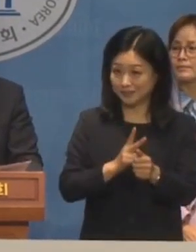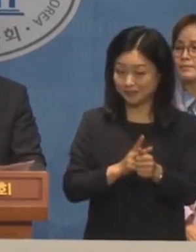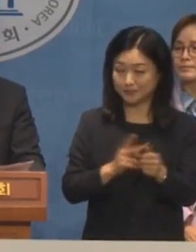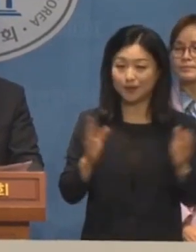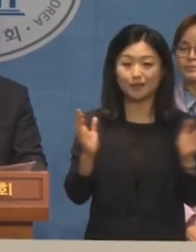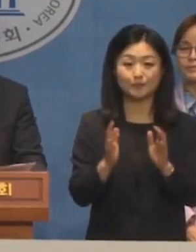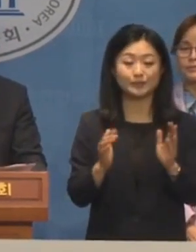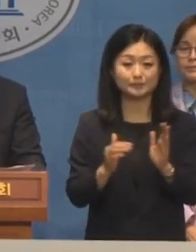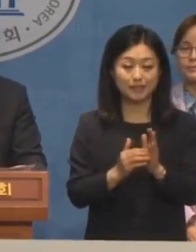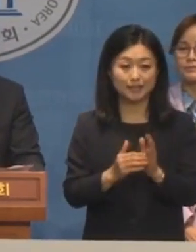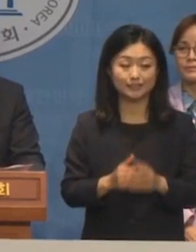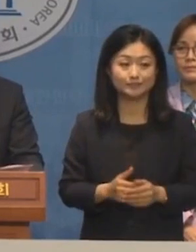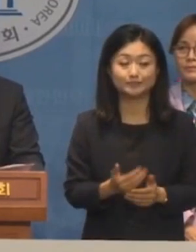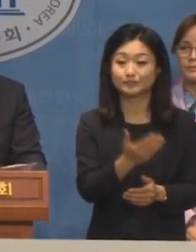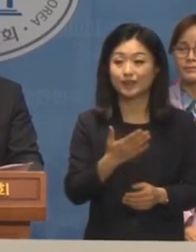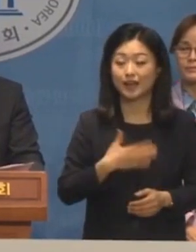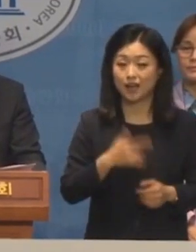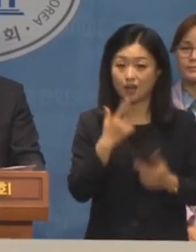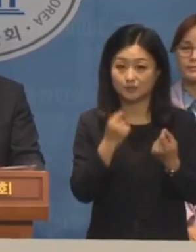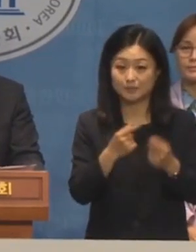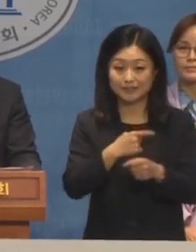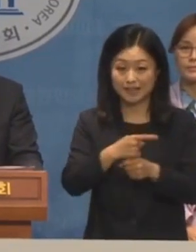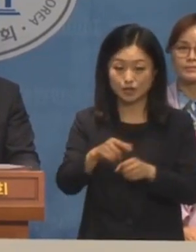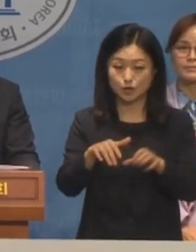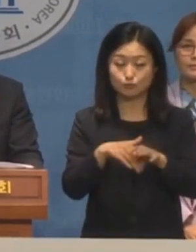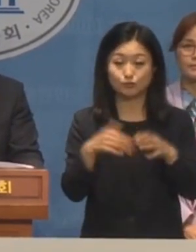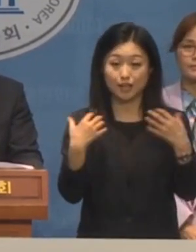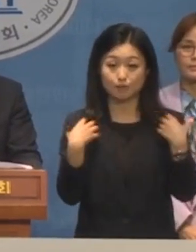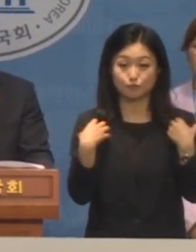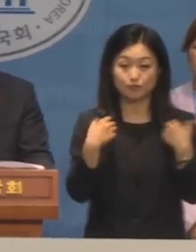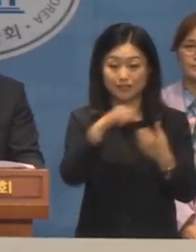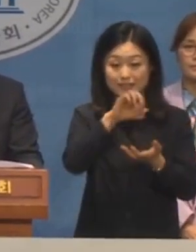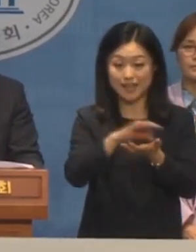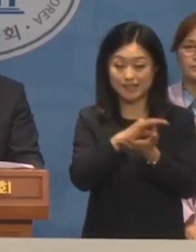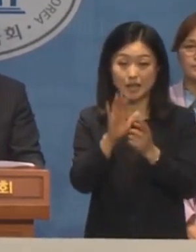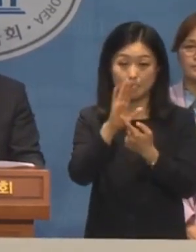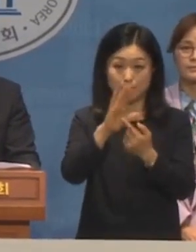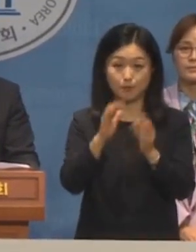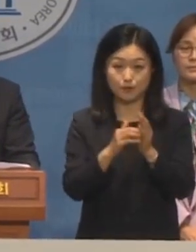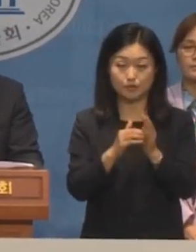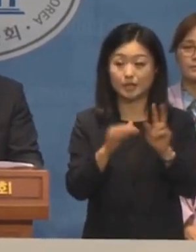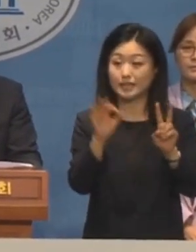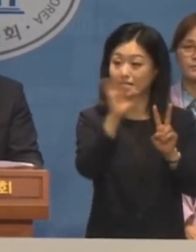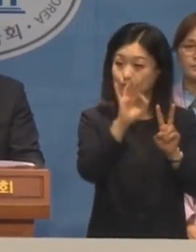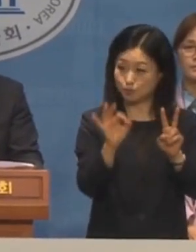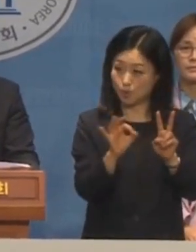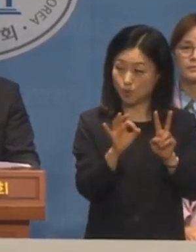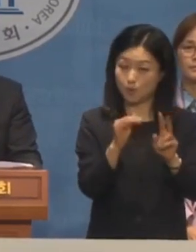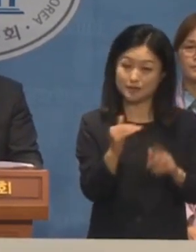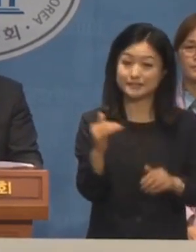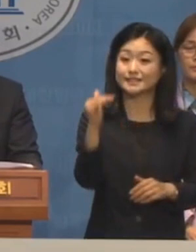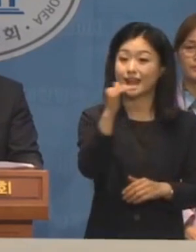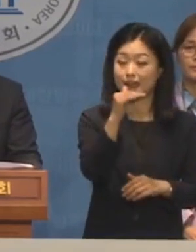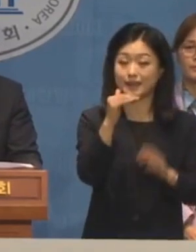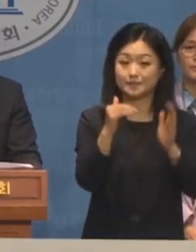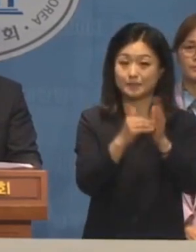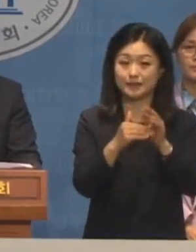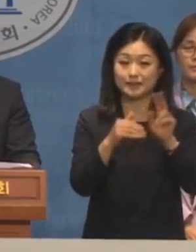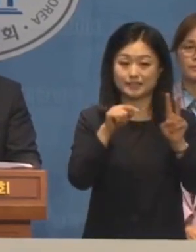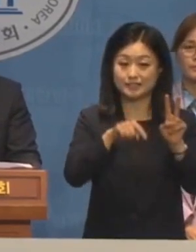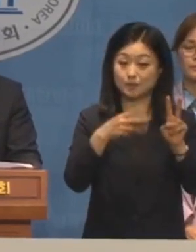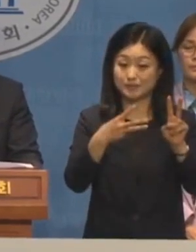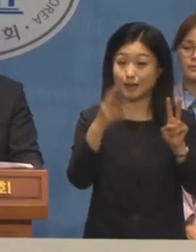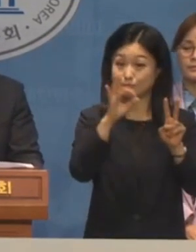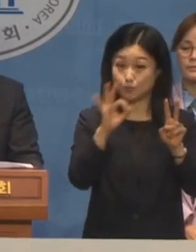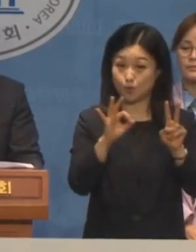되었습니다. 아시다시피 내년 문체부 예산이 발표가 되었습니다. 2% 올해보다 증액돼서 2.4%